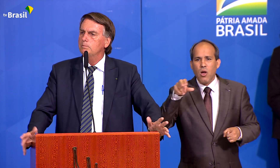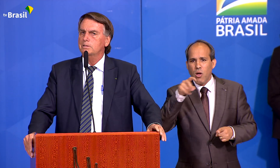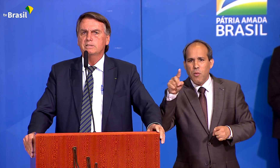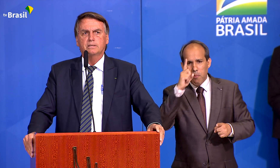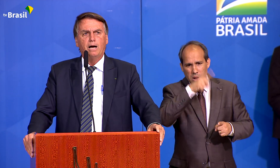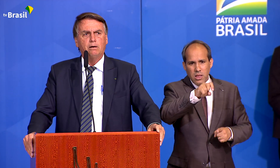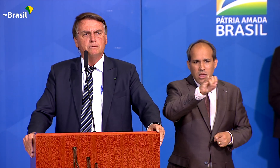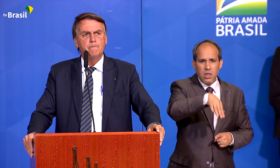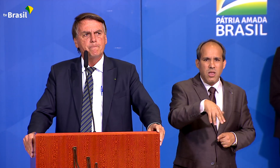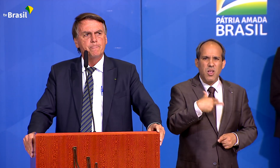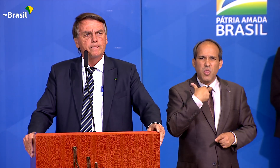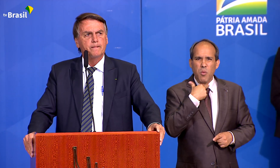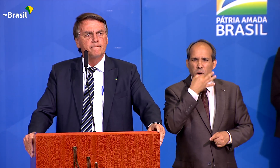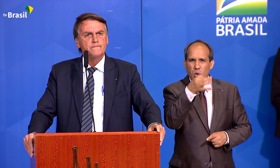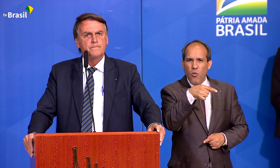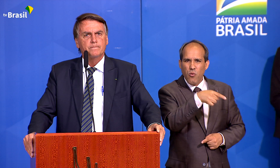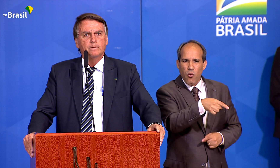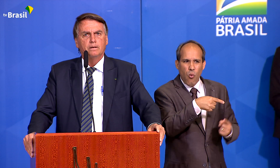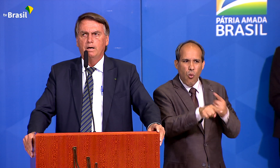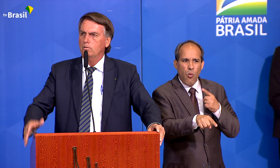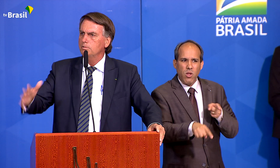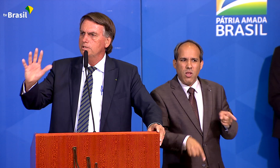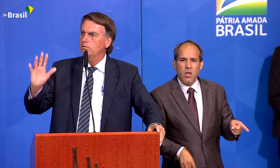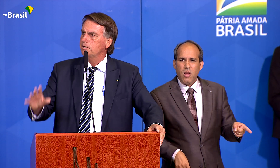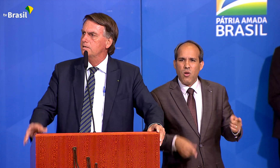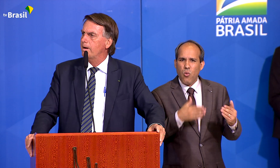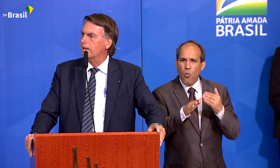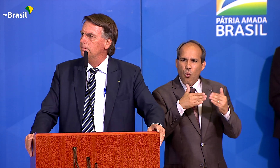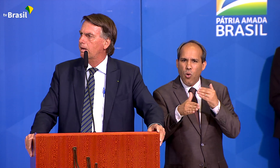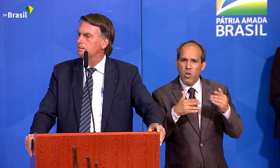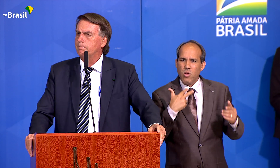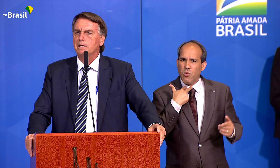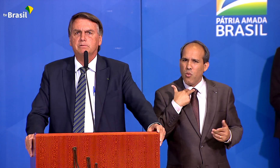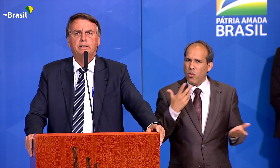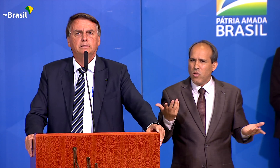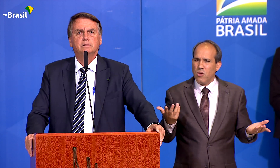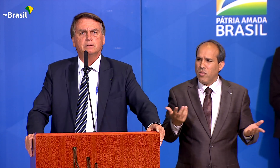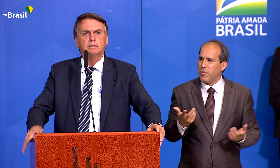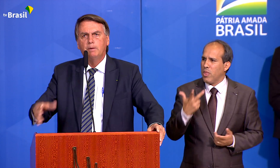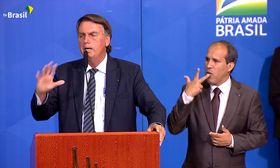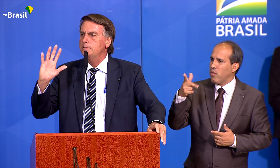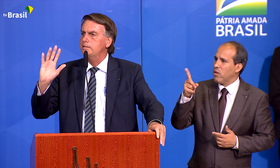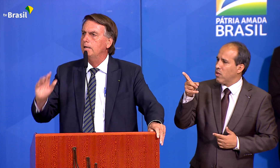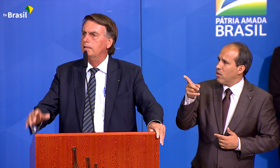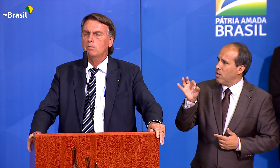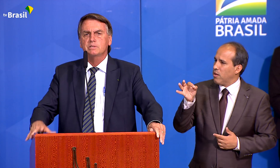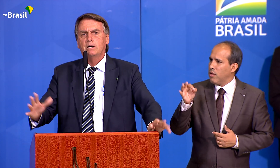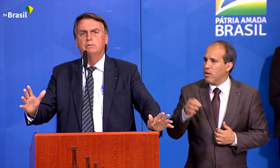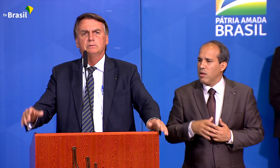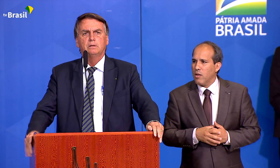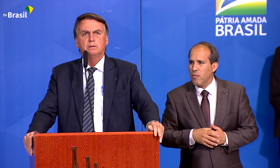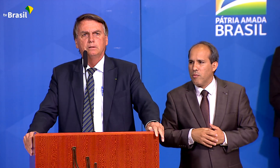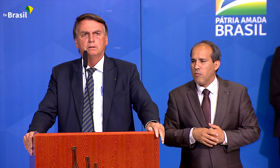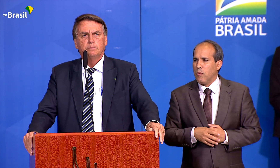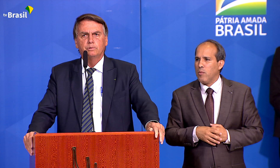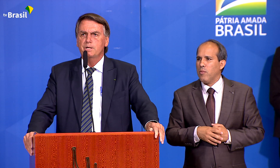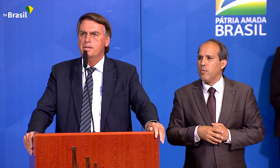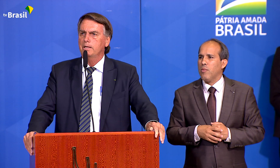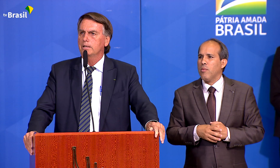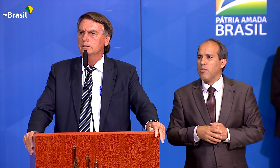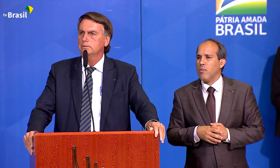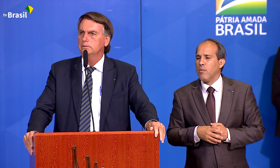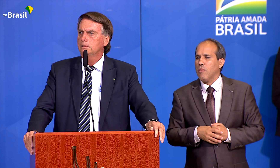não podemos criticando a e Como disse eu dizia mais como era simpático ele mas isso é lá que aconteçam